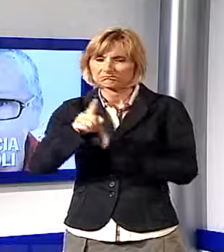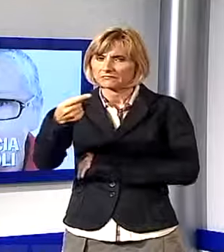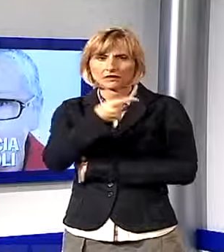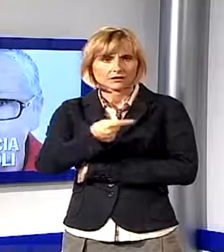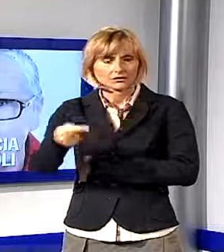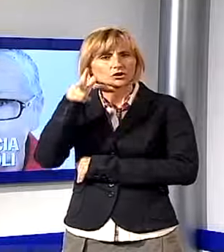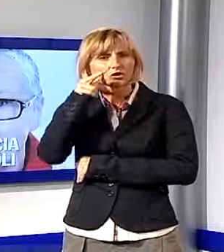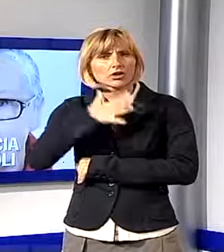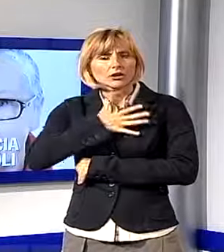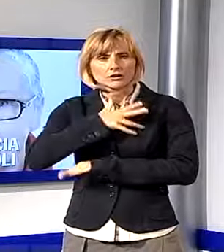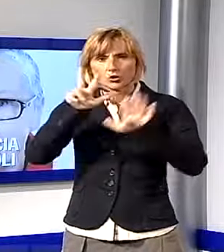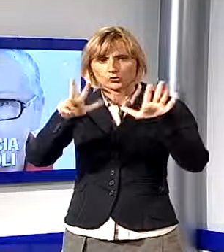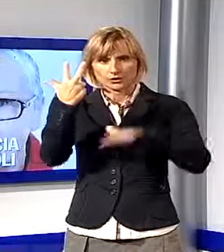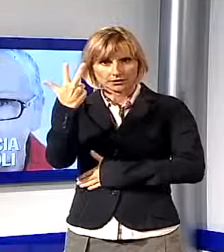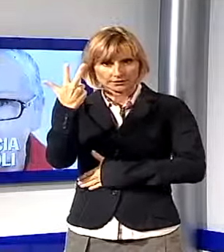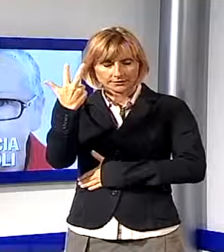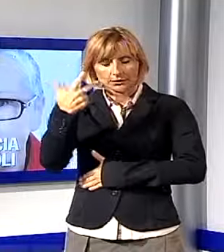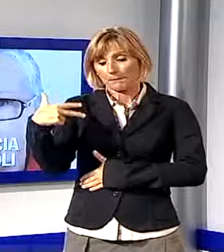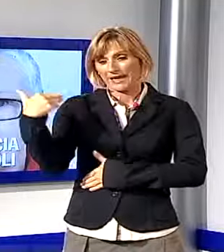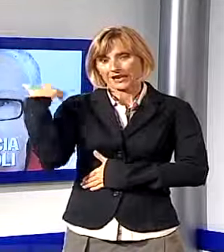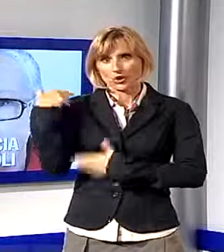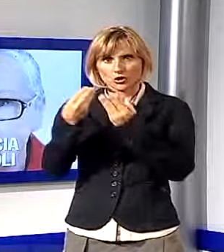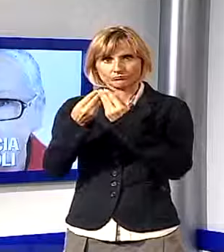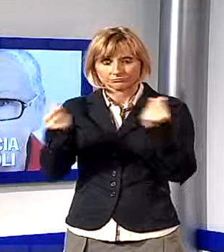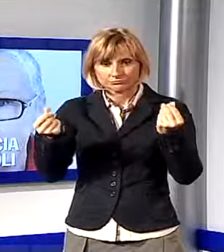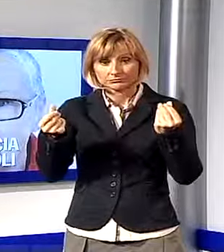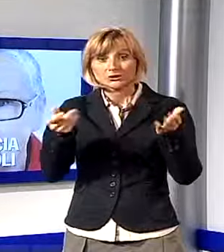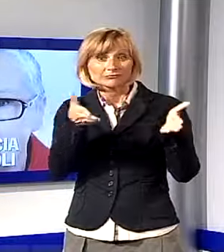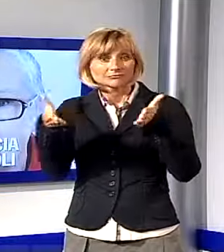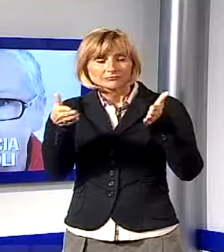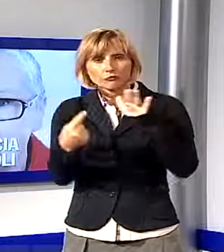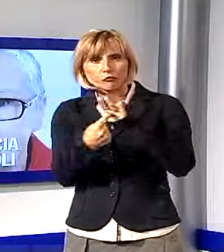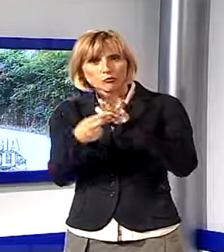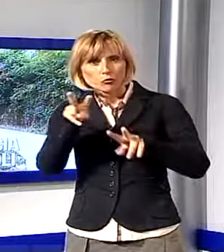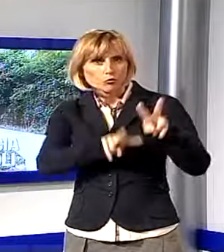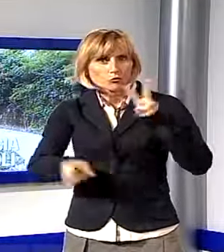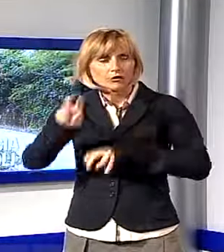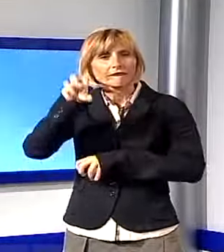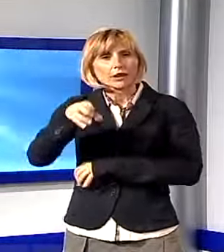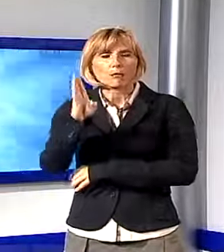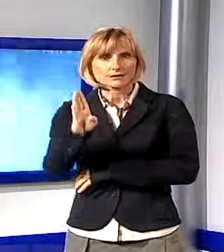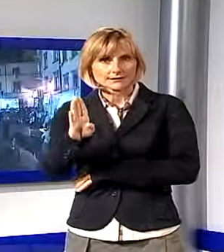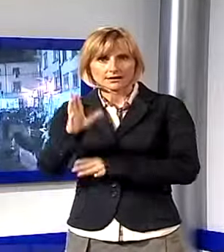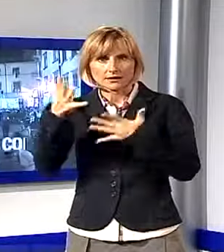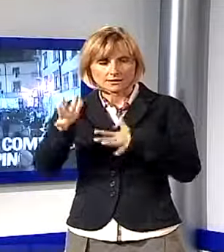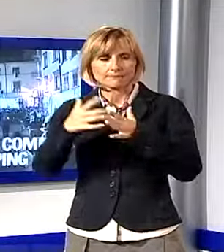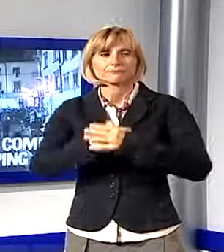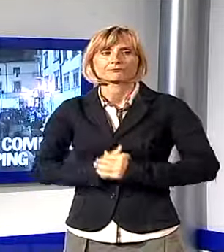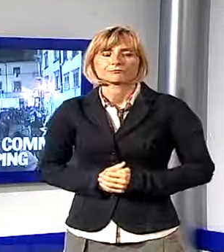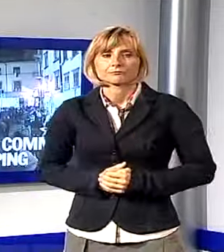anni scomparsa da mercoledì mentre faceva funghi nei boschi di Villa Basilica. Settimana del